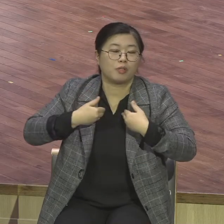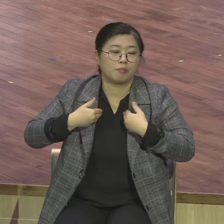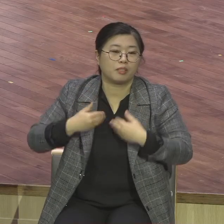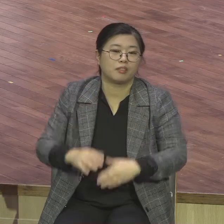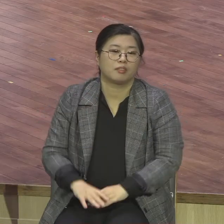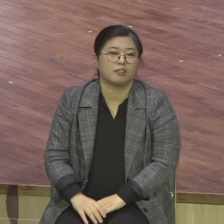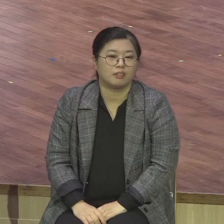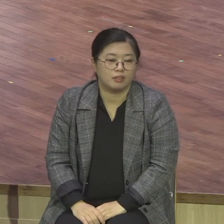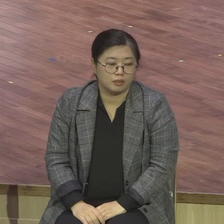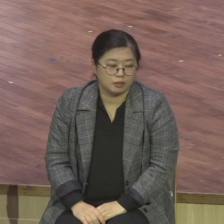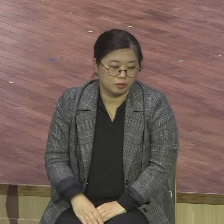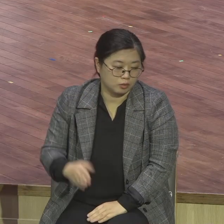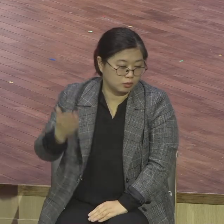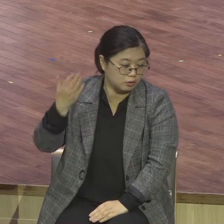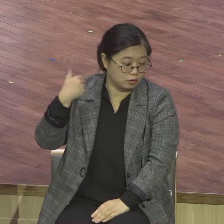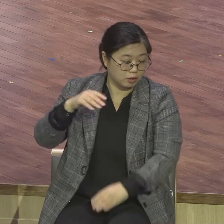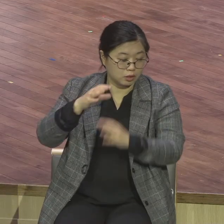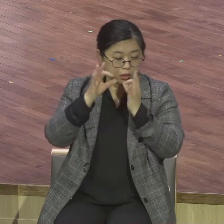지난 금요일 시간에